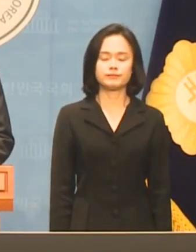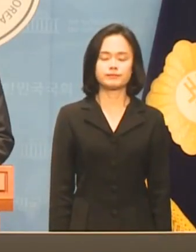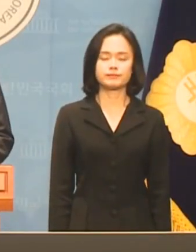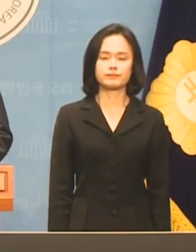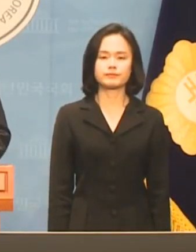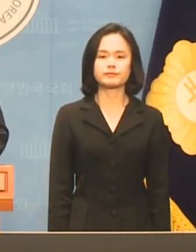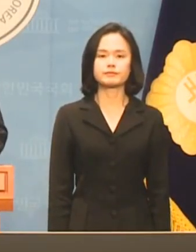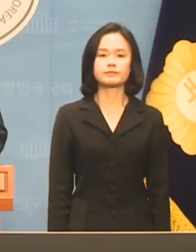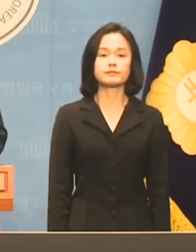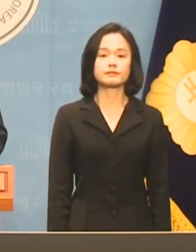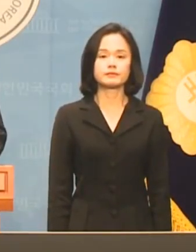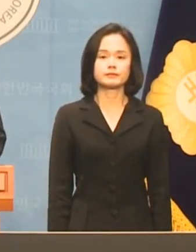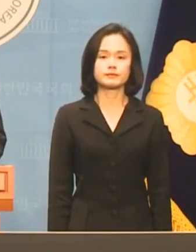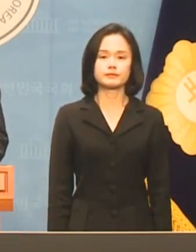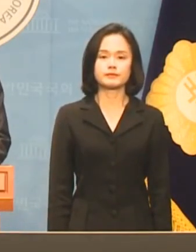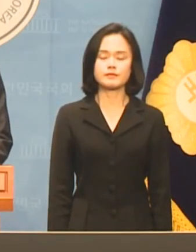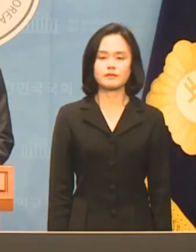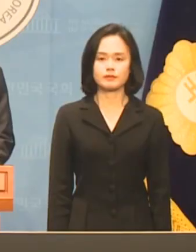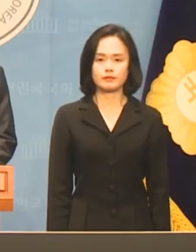시작하죠.